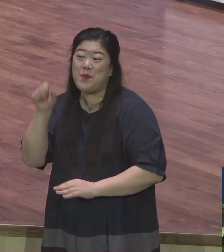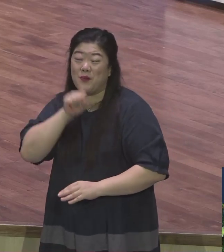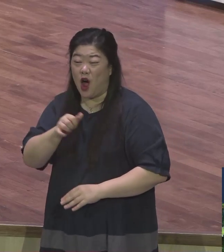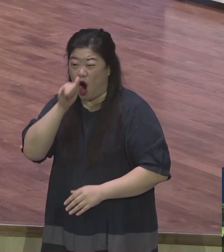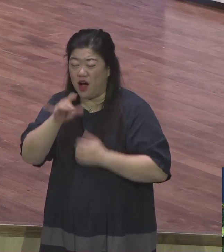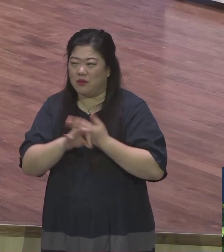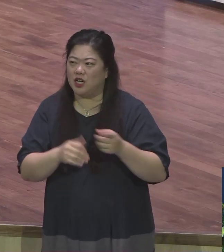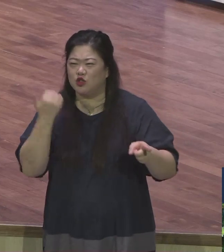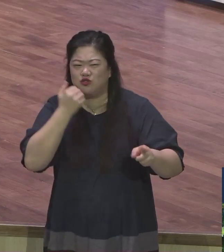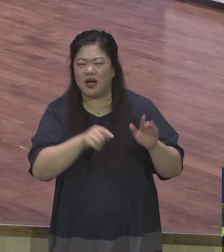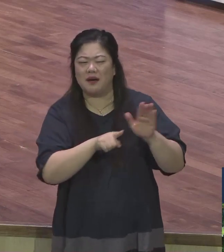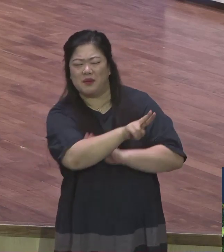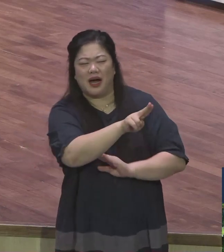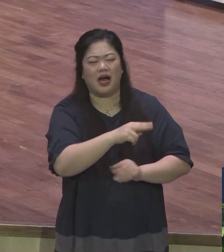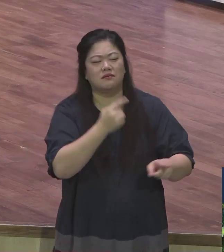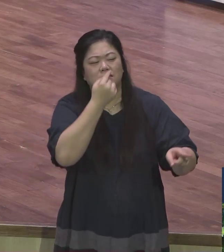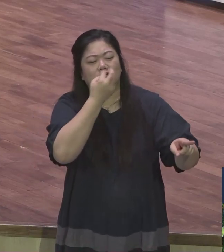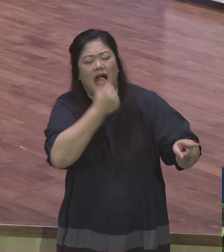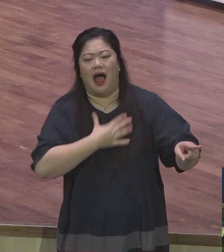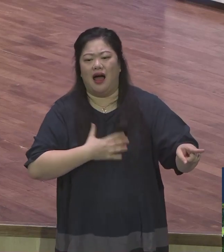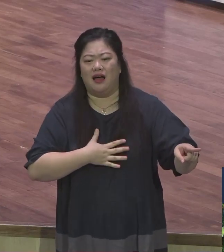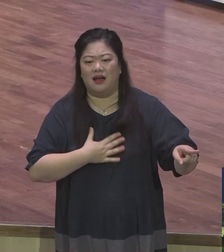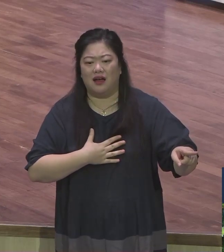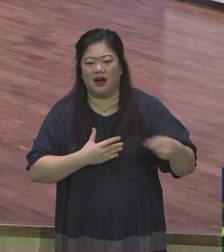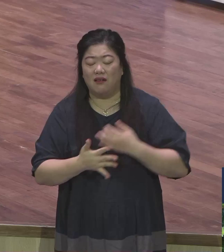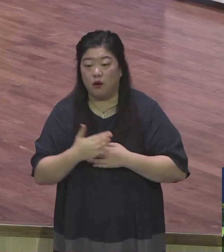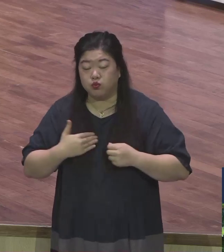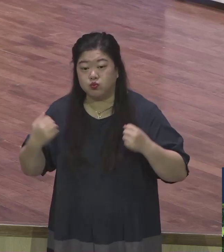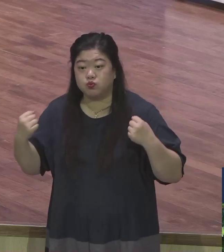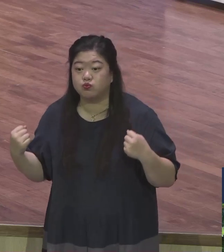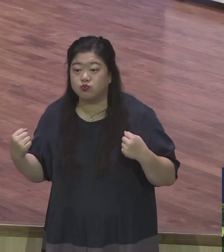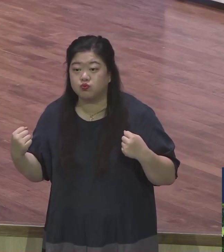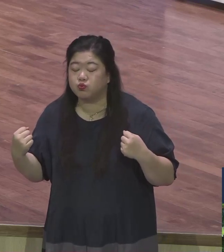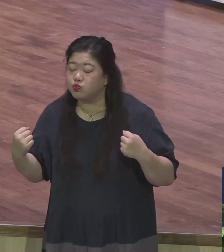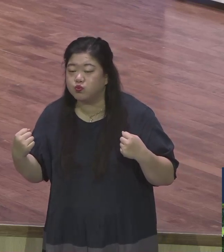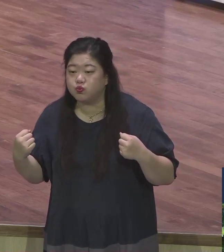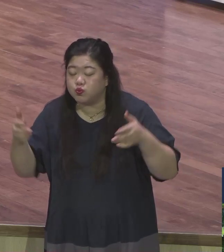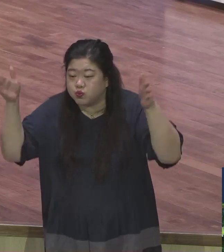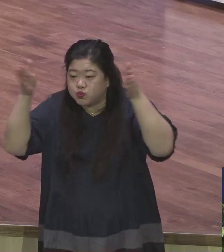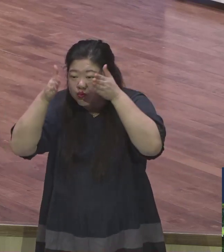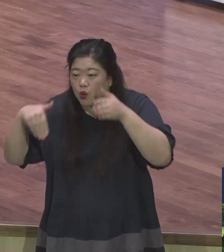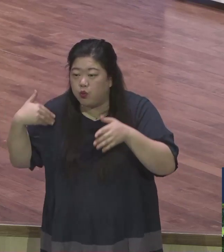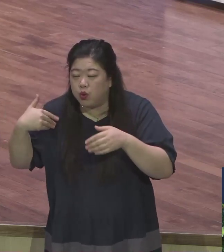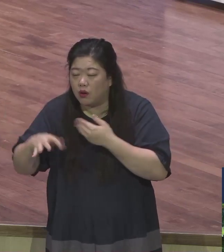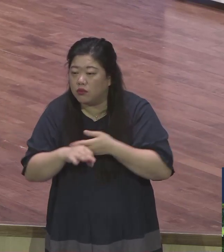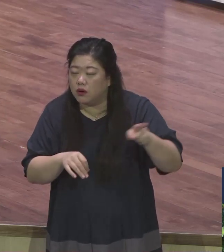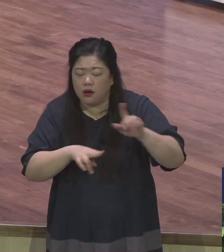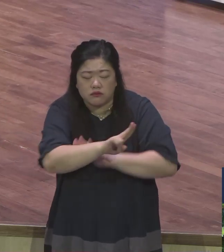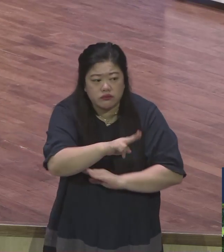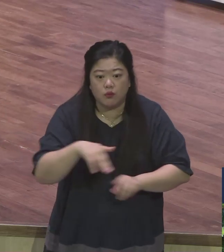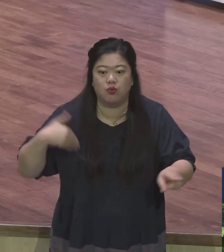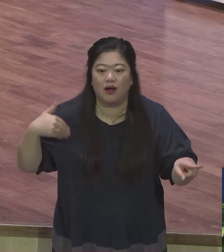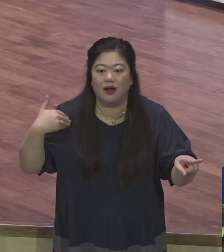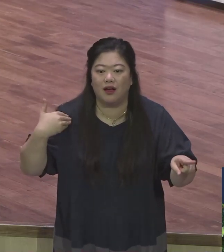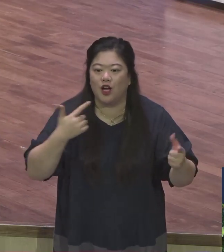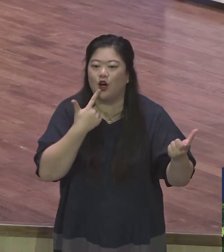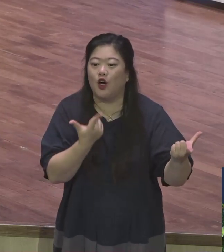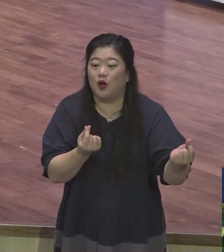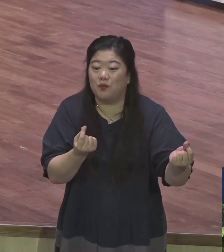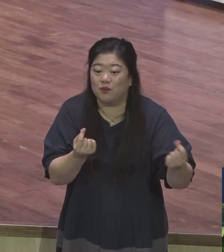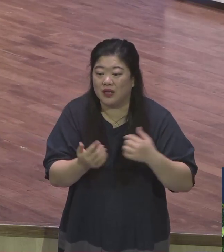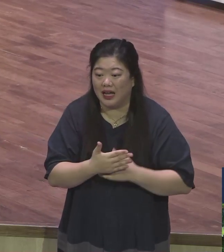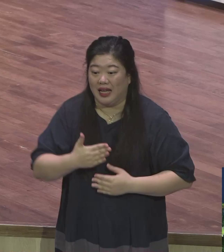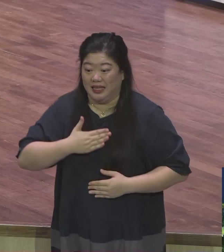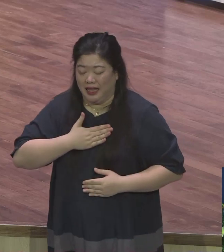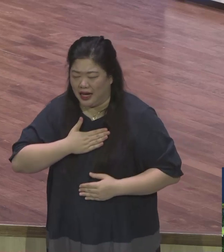어떤 사람은 10년 20년 미워하대. 야 나 저 인간 꼴보기 싫어. 목사가 말이요.